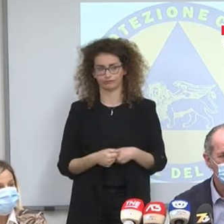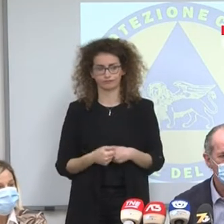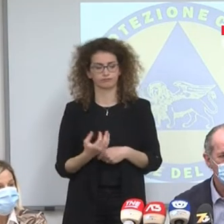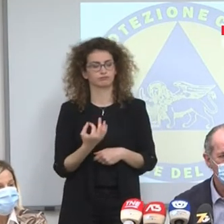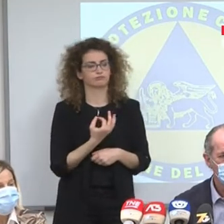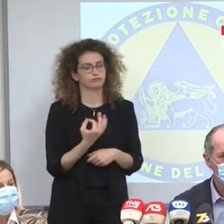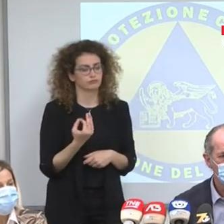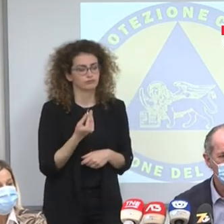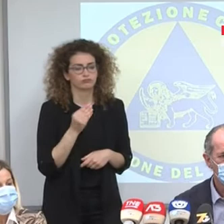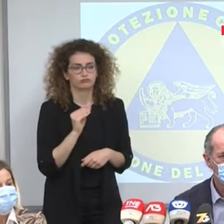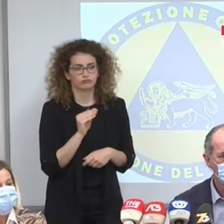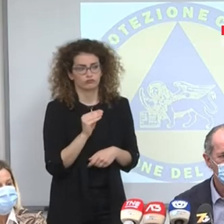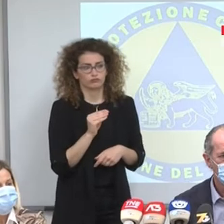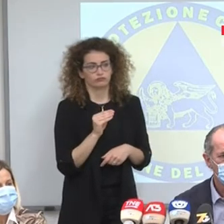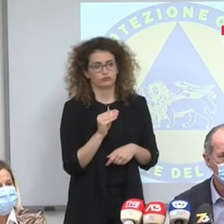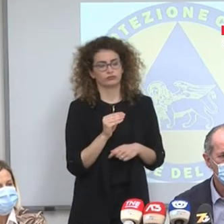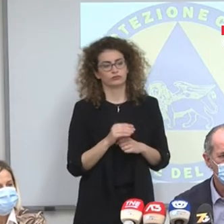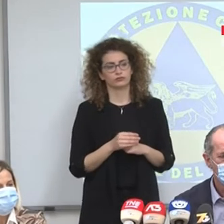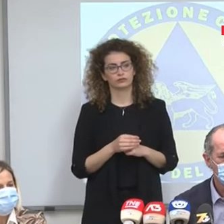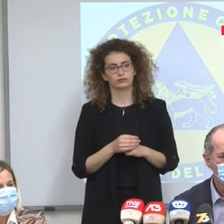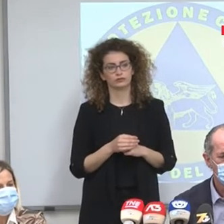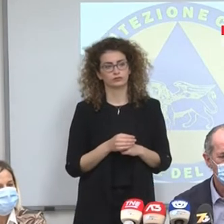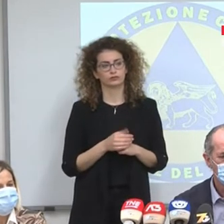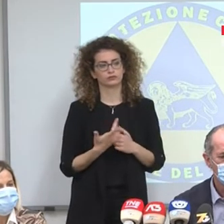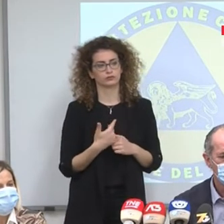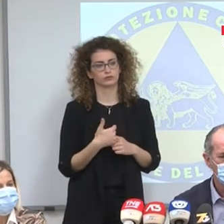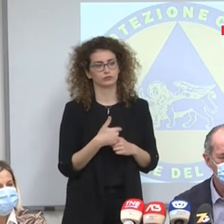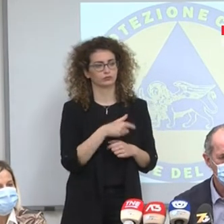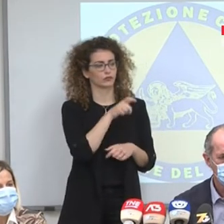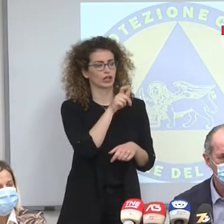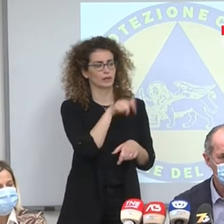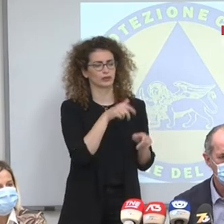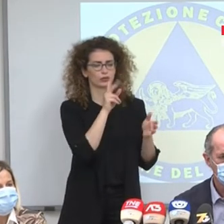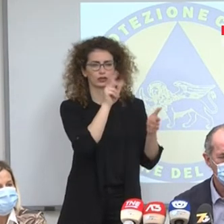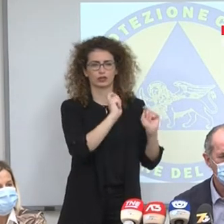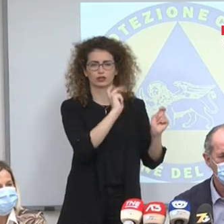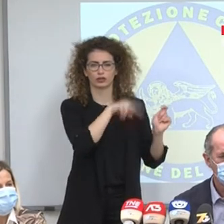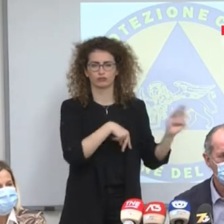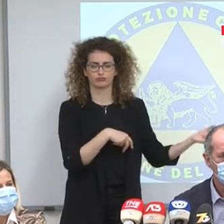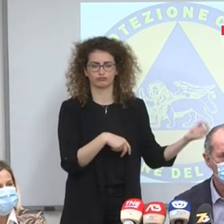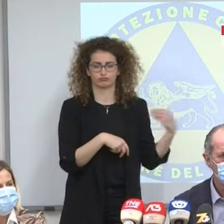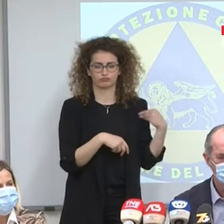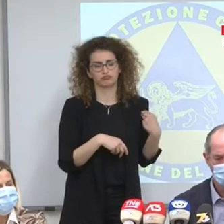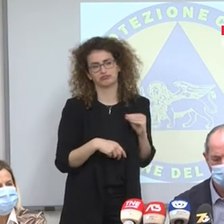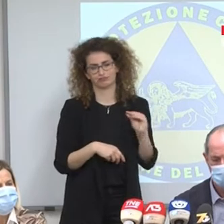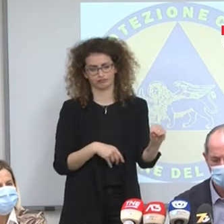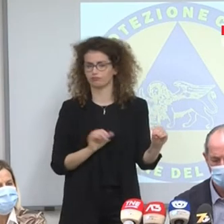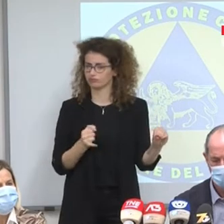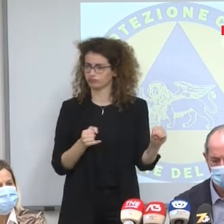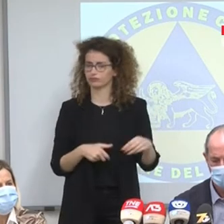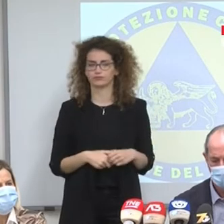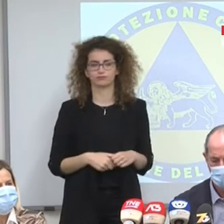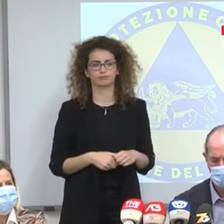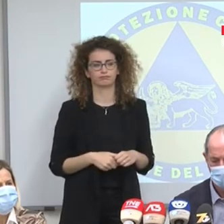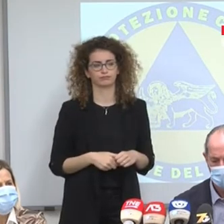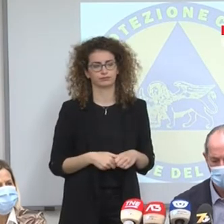Ecco, le chiedo un'altra cosa che arriva da due o tre lettori che chiedono questo. Cioè